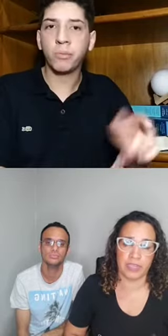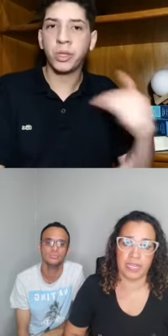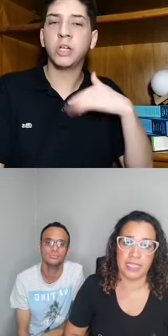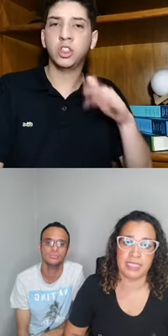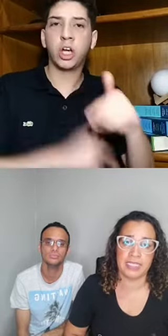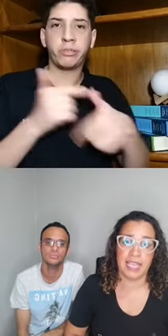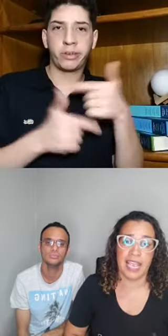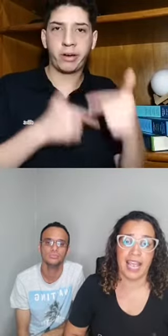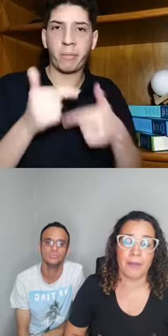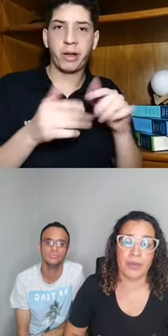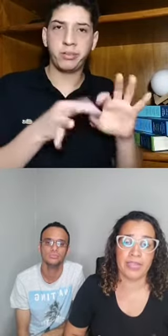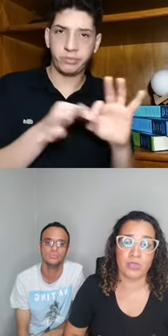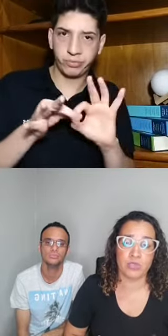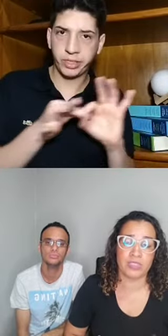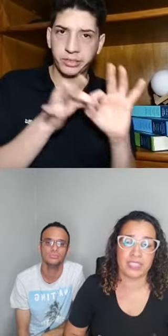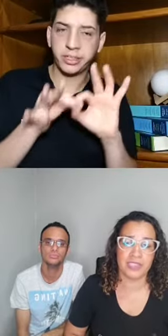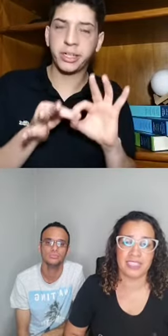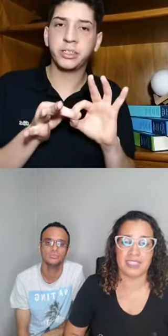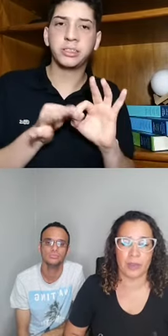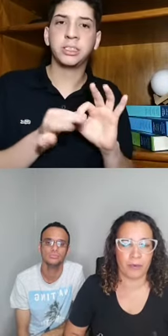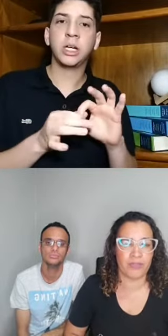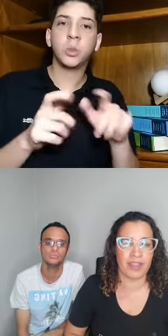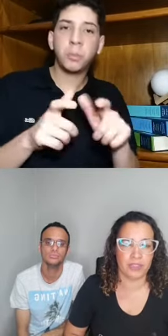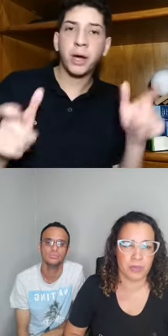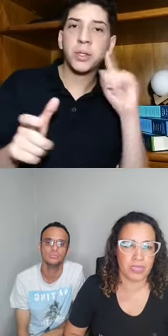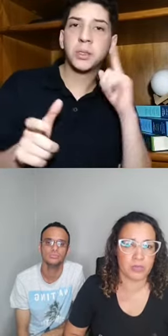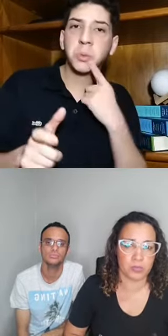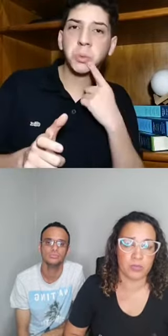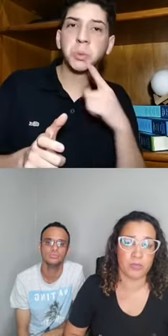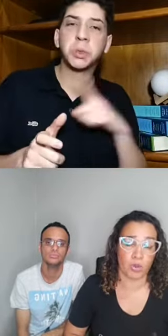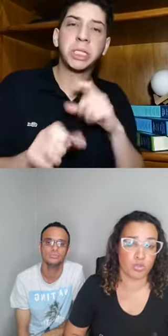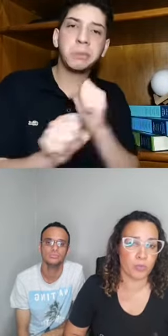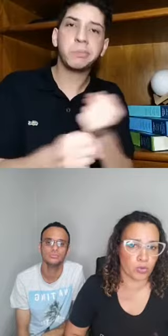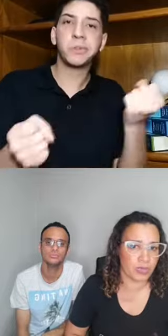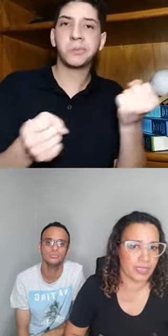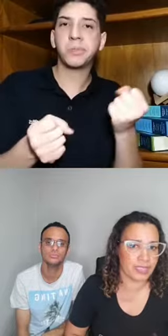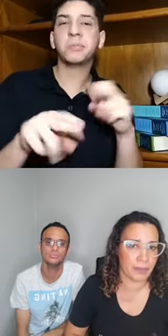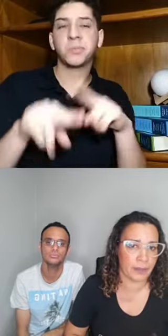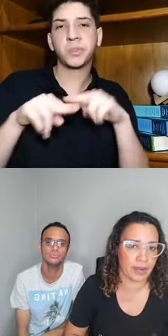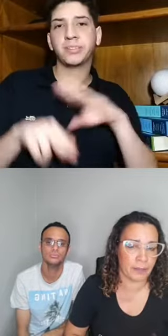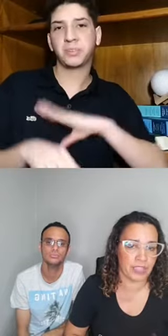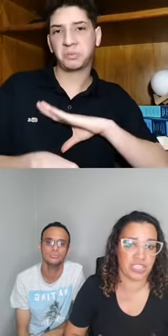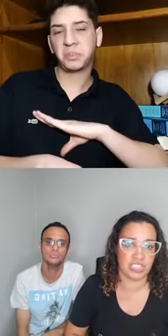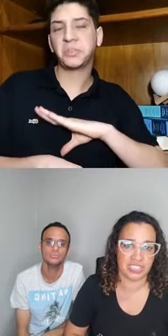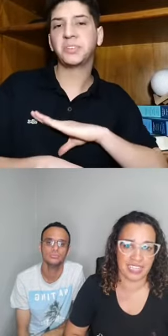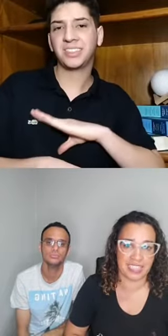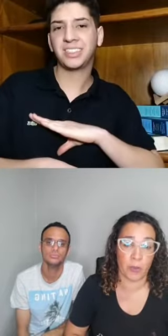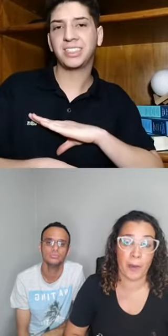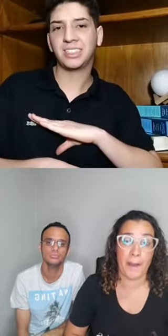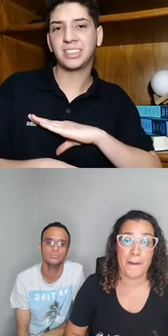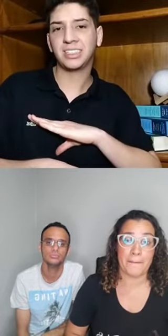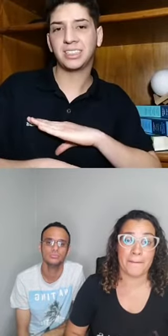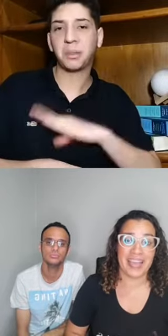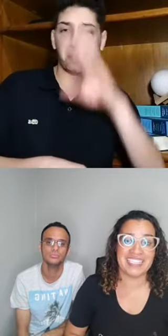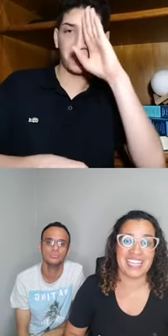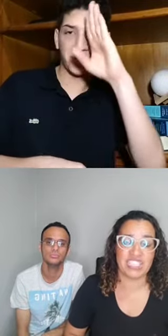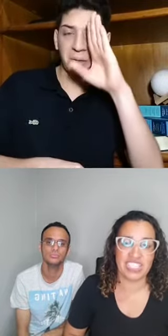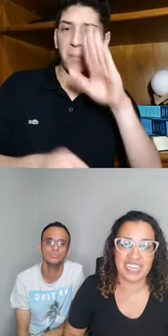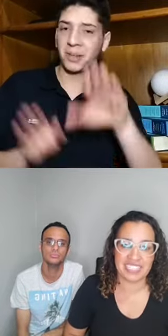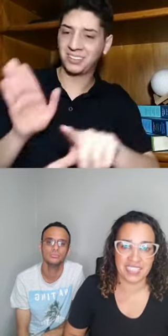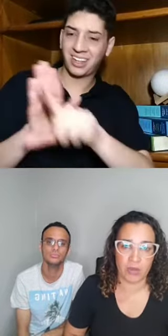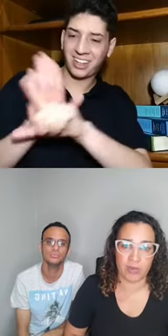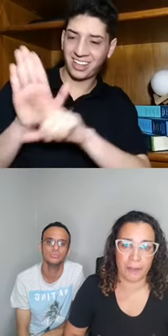na FENES, a maioria dos surdos, às vezes, eles são reprovados mesmo, por causa do português na parte de legislação. Mas